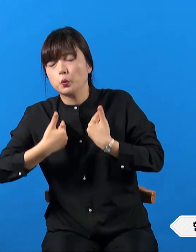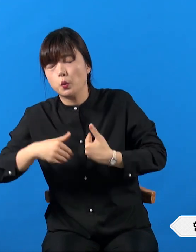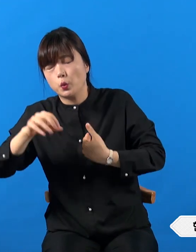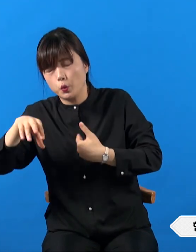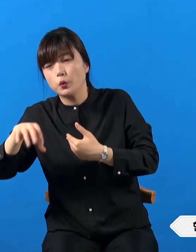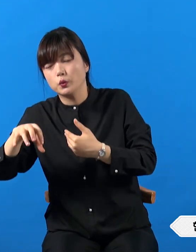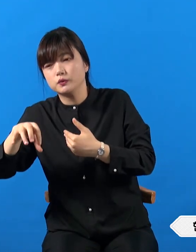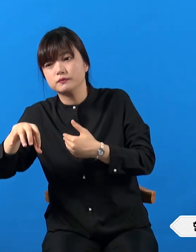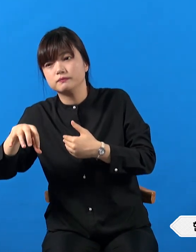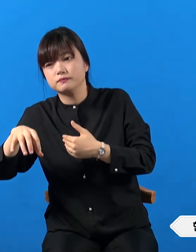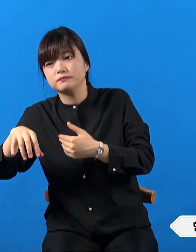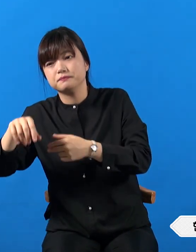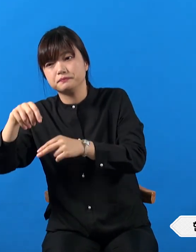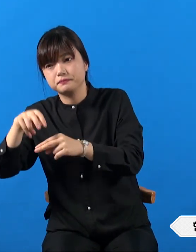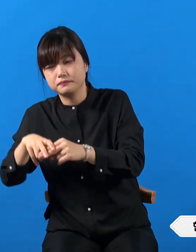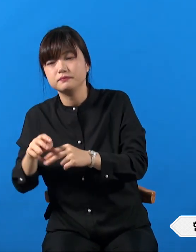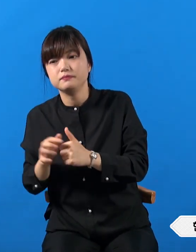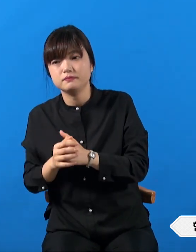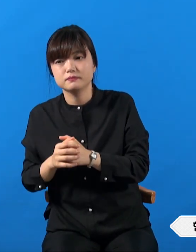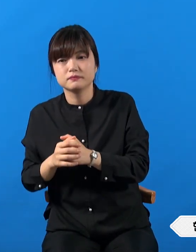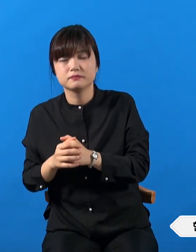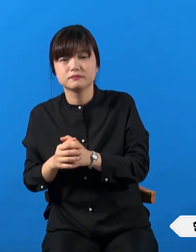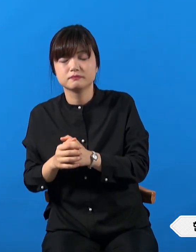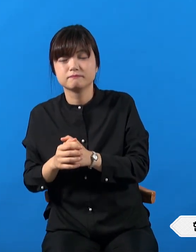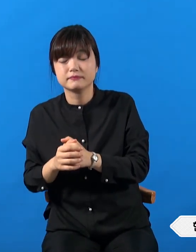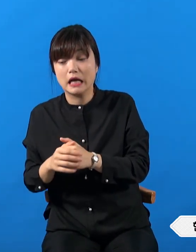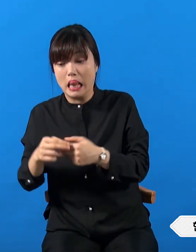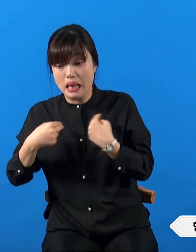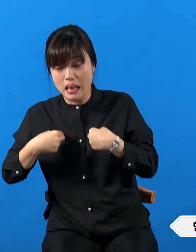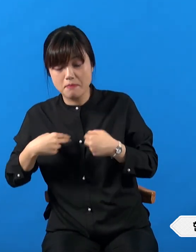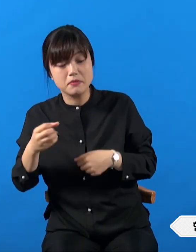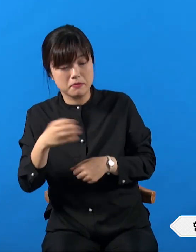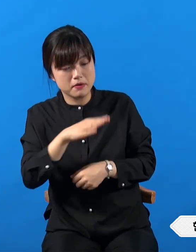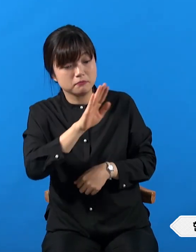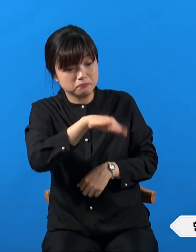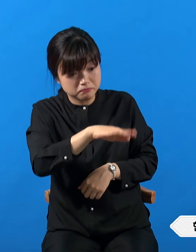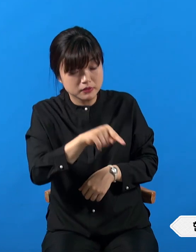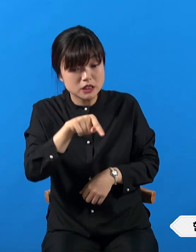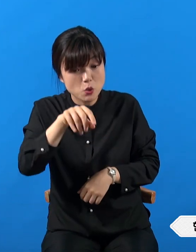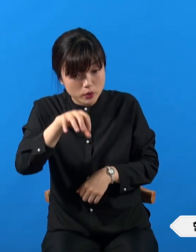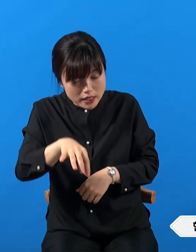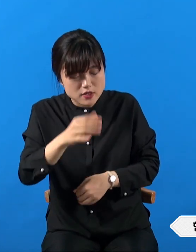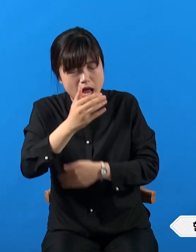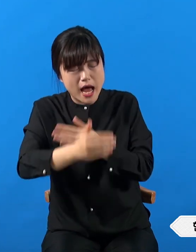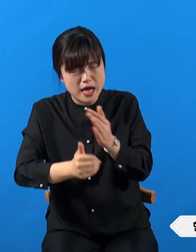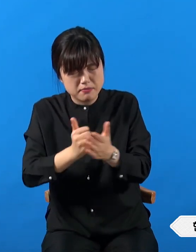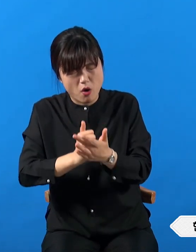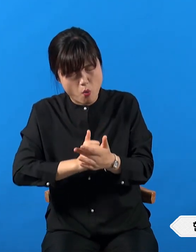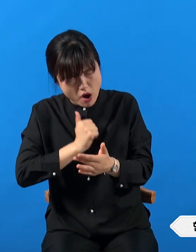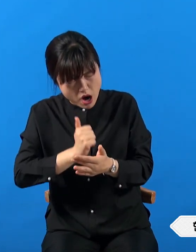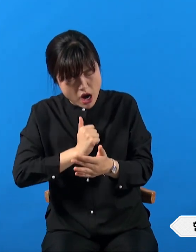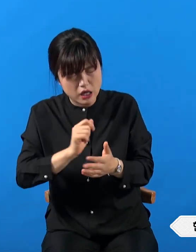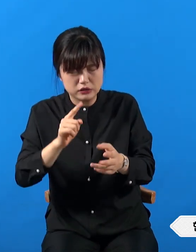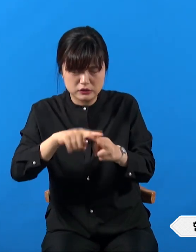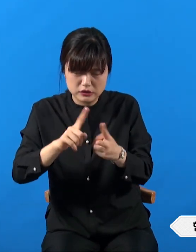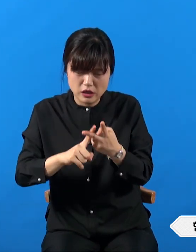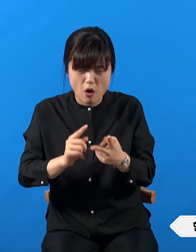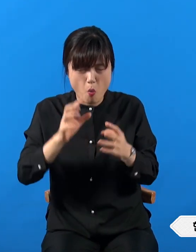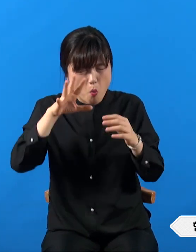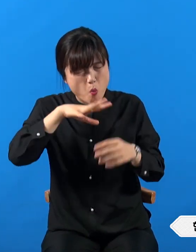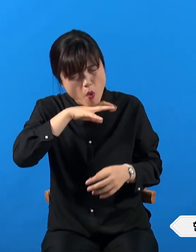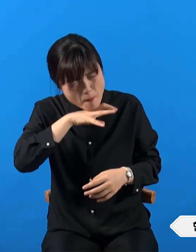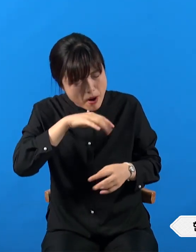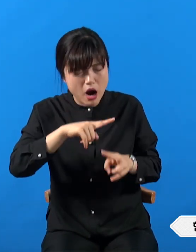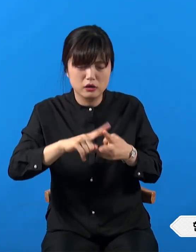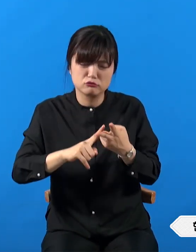자리를 잡았습니다. 그리고 랍비가 그 사람에게 얘기를 합니다. 여기서 하나님께 화를 내든 원망을